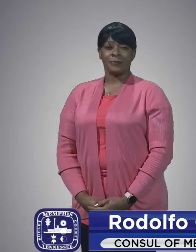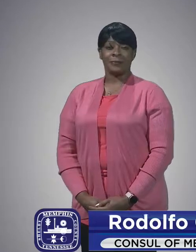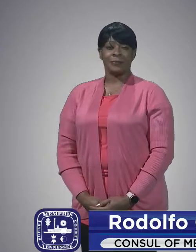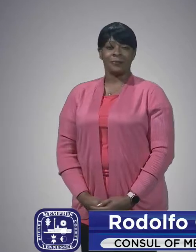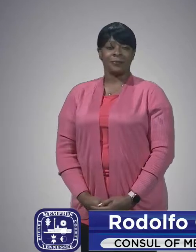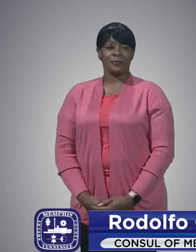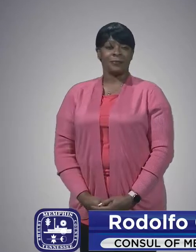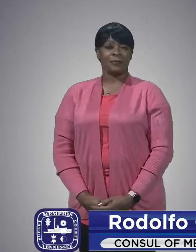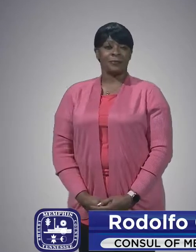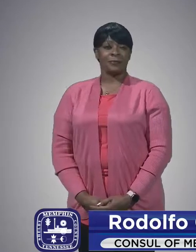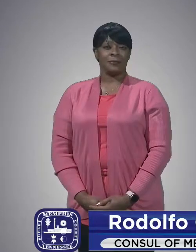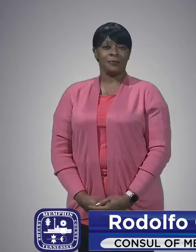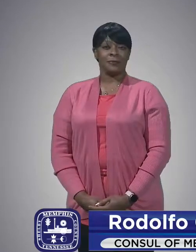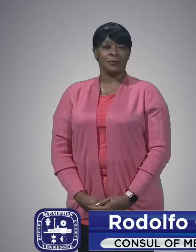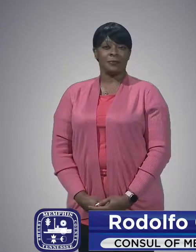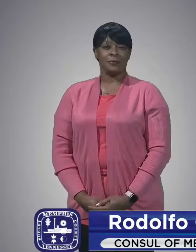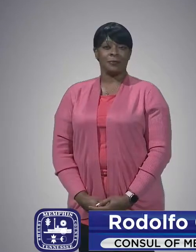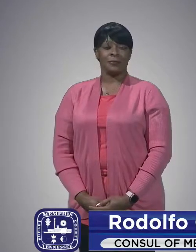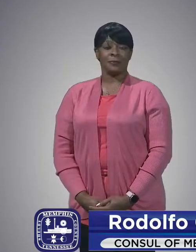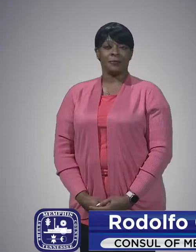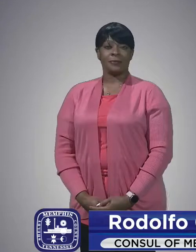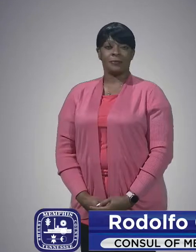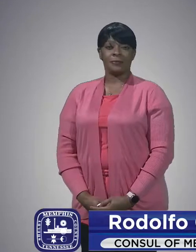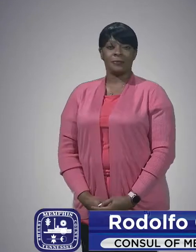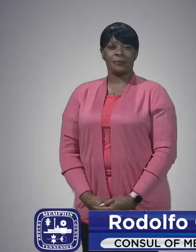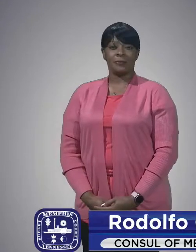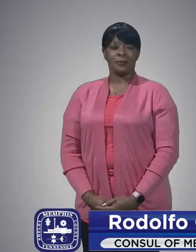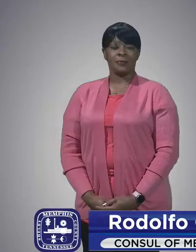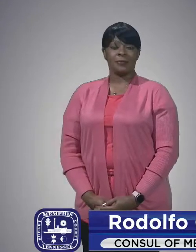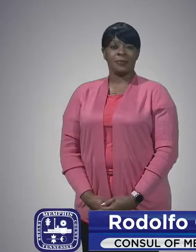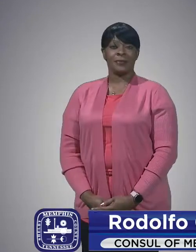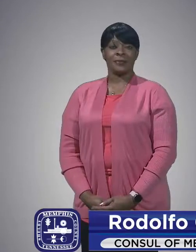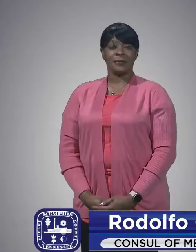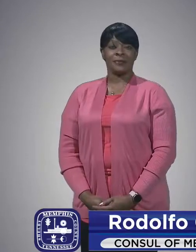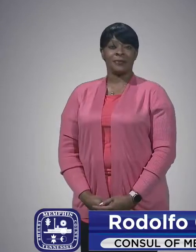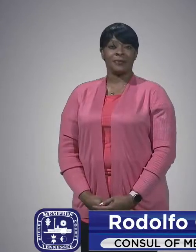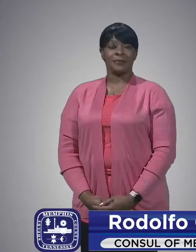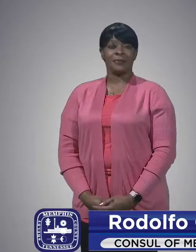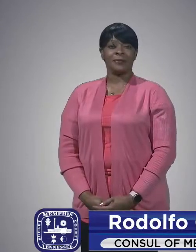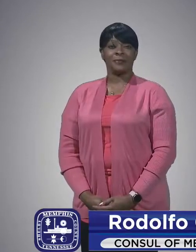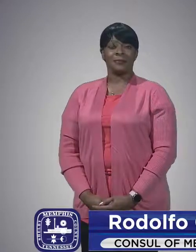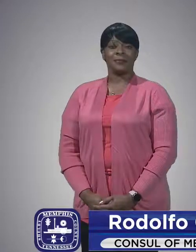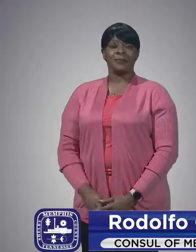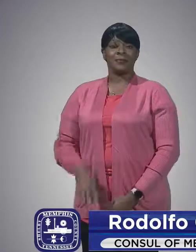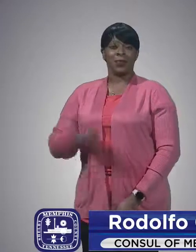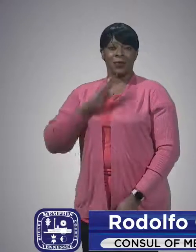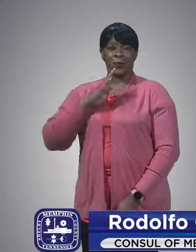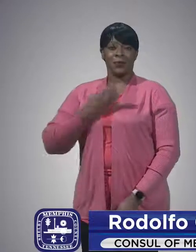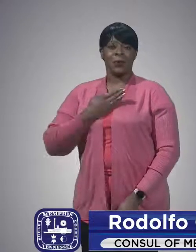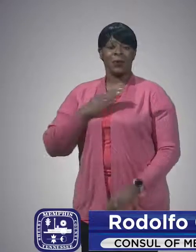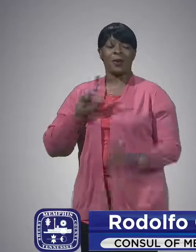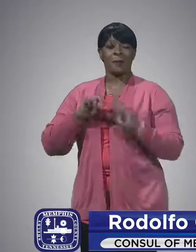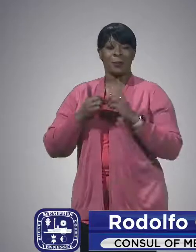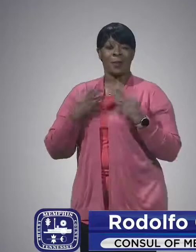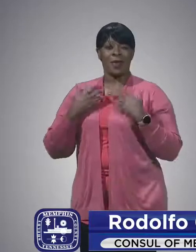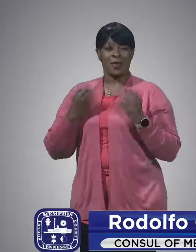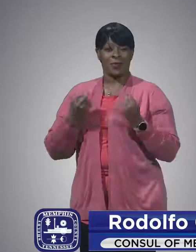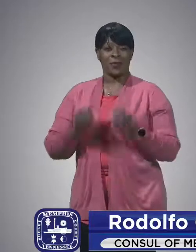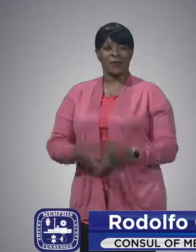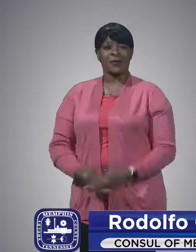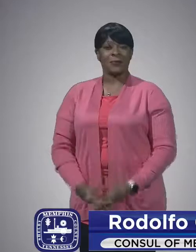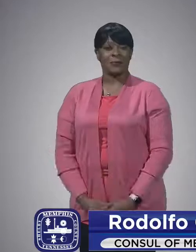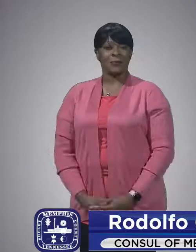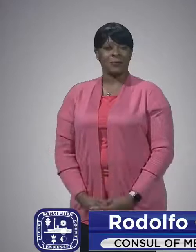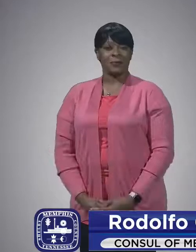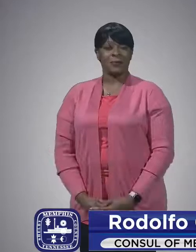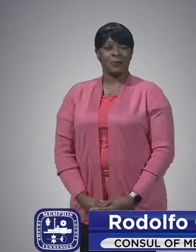la comunidad. A la doctora Michelle Taylor, welcome to the Department of the Health, doctora. A John Kerr,